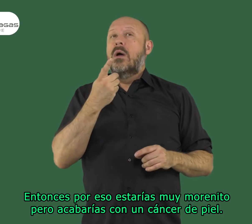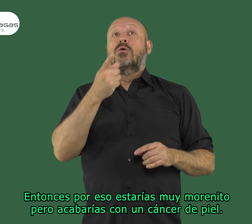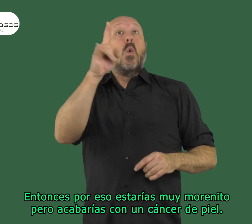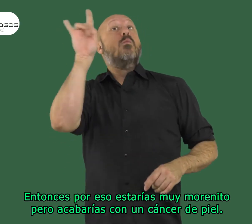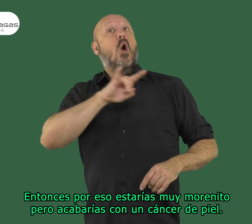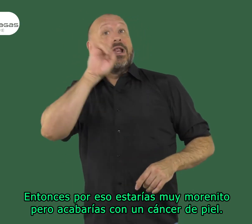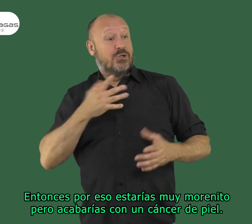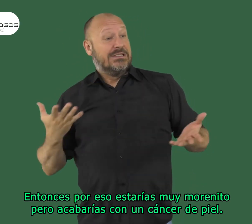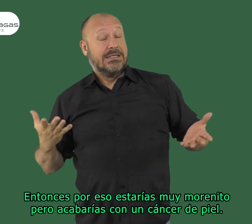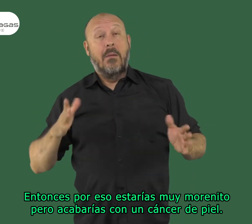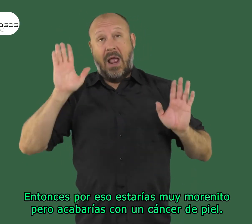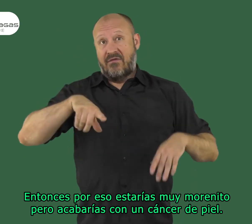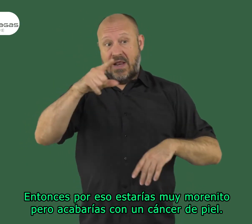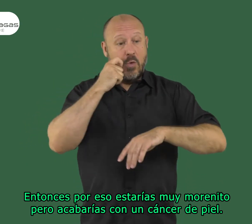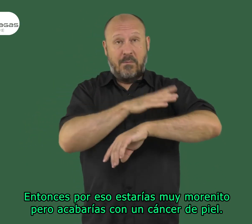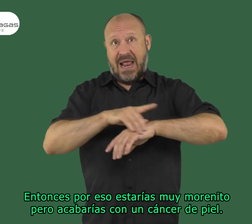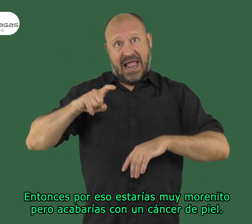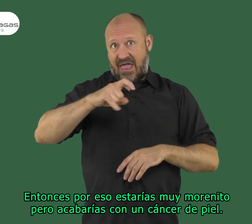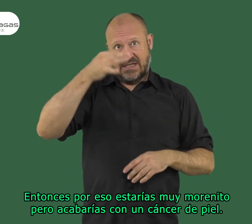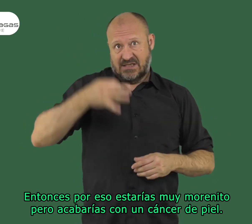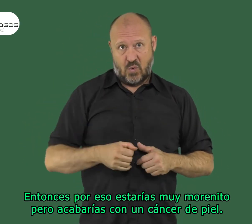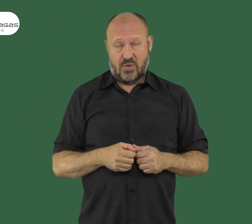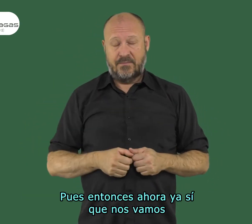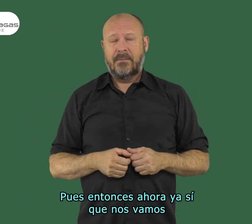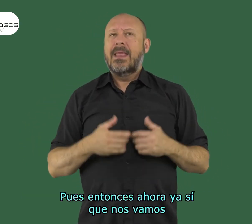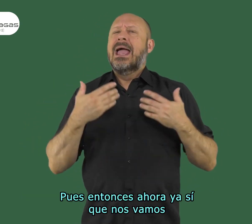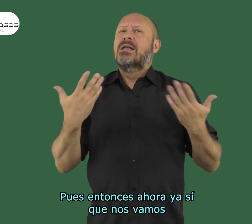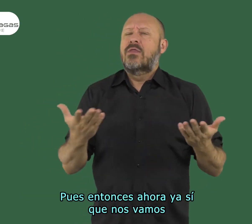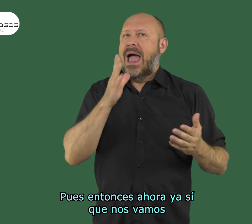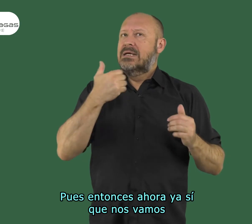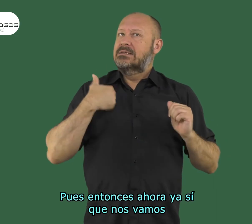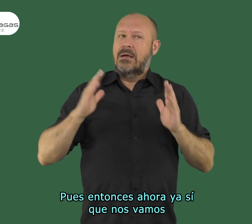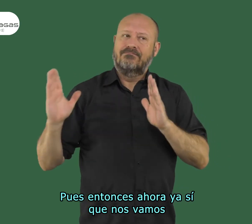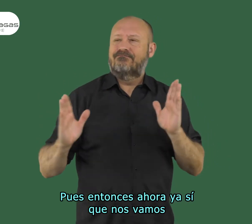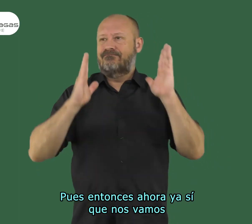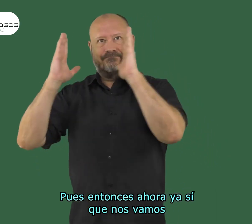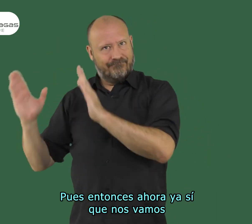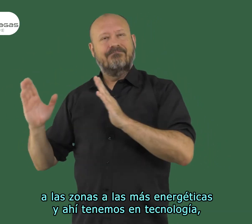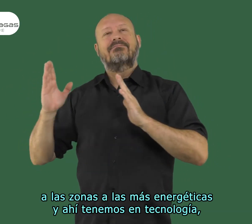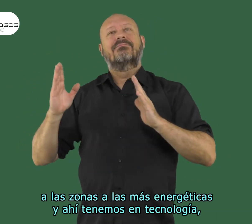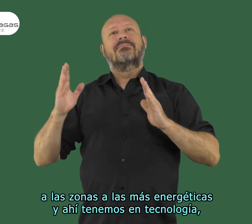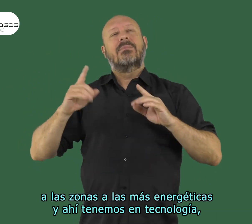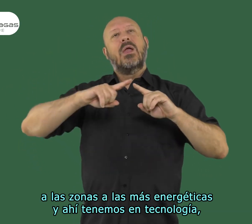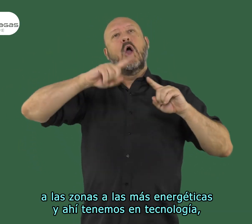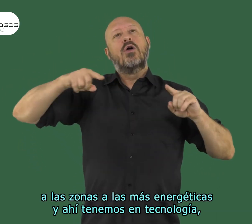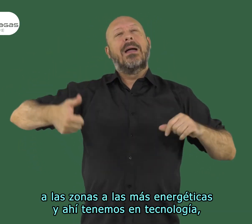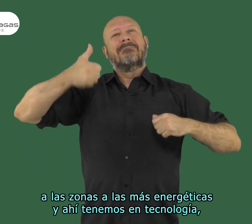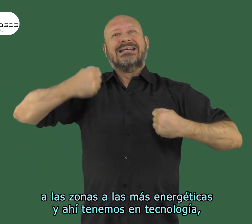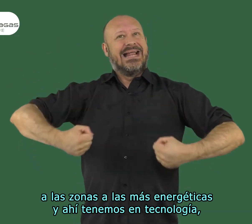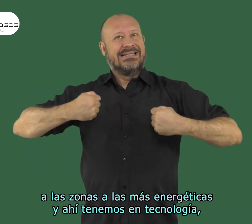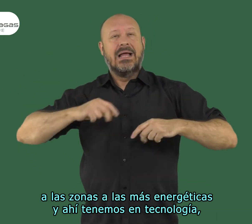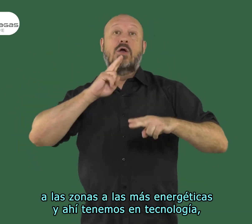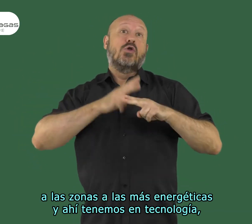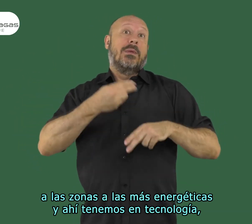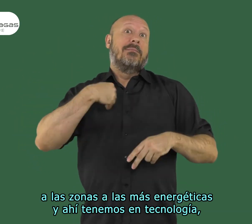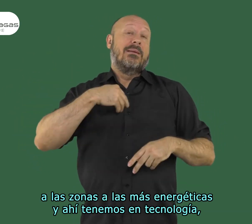eso estarías muy morenito, pero acabarías con un cáncer de piel. Pues entonces ahora ya sí que nos vamos a las ondas, a